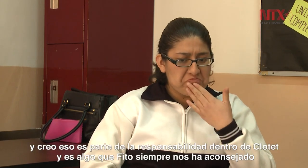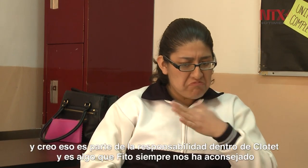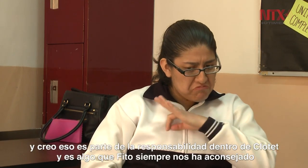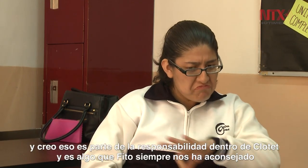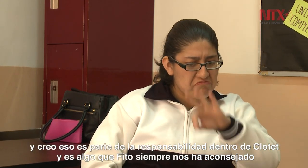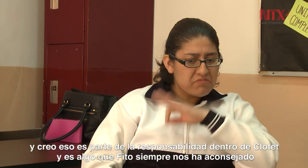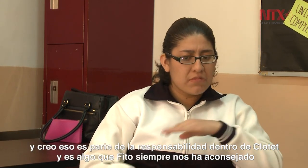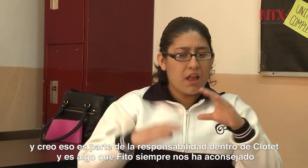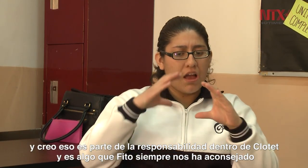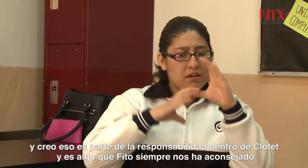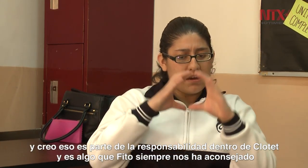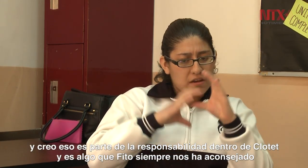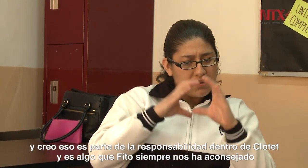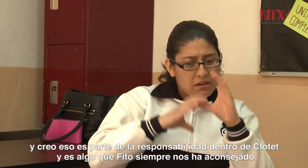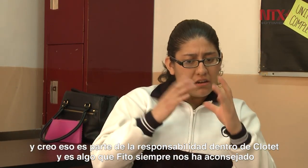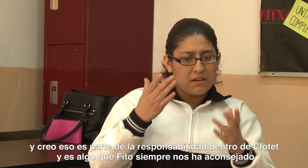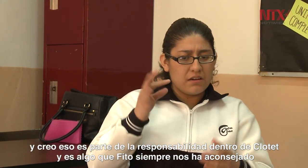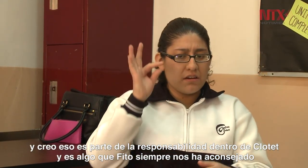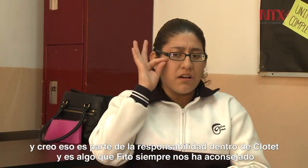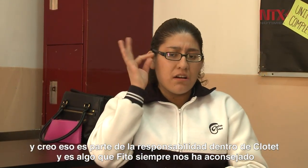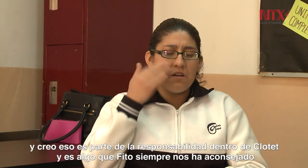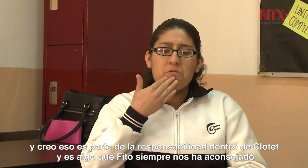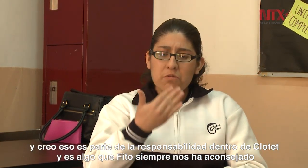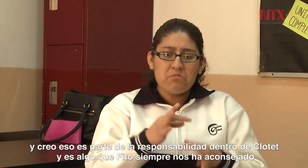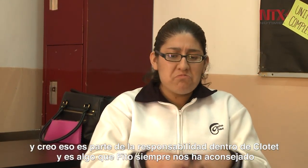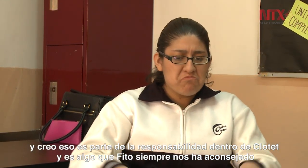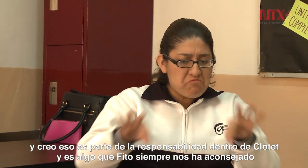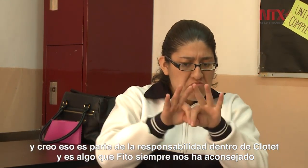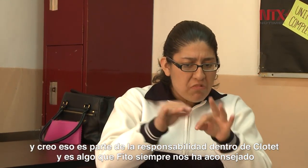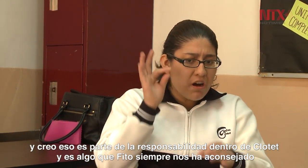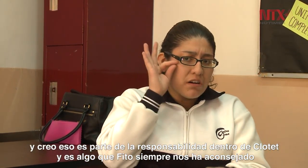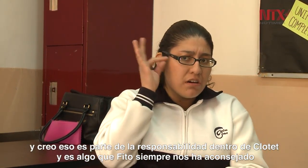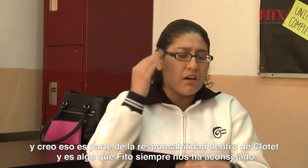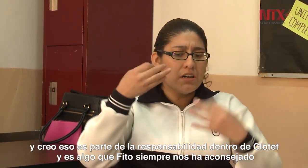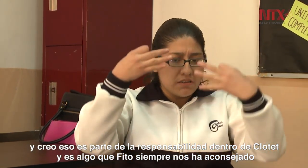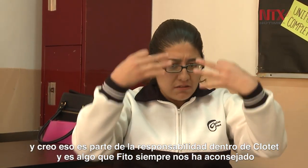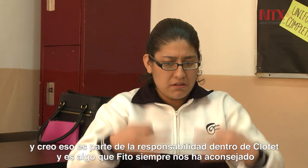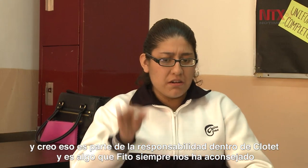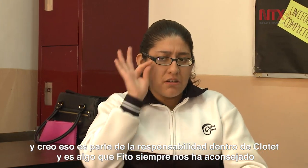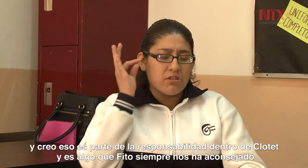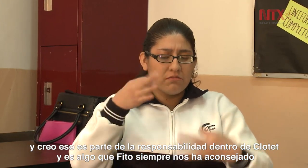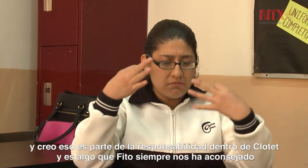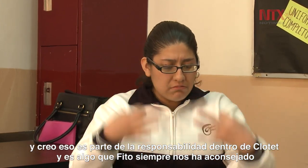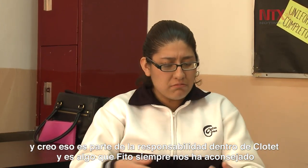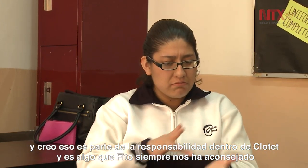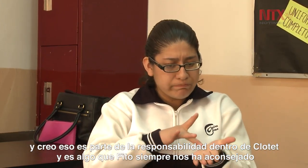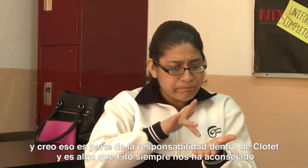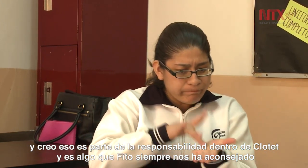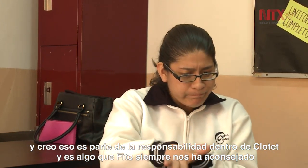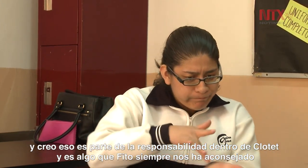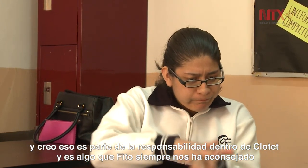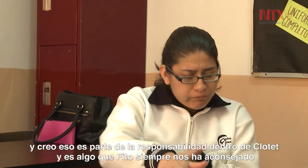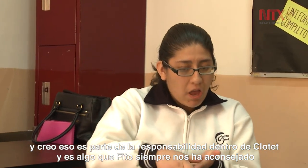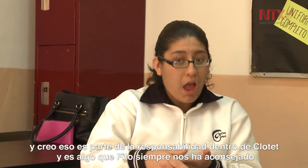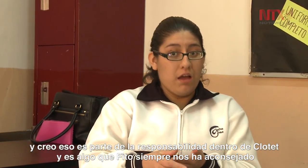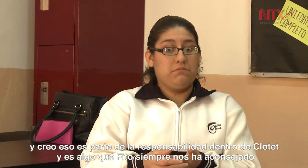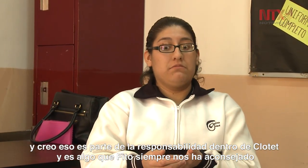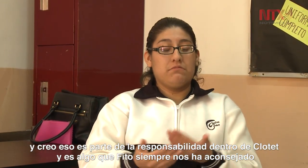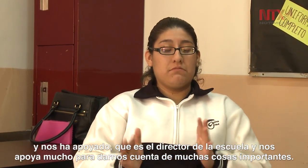Y creo que esa es parte de la responsabilidad dentro de Clotet, y es algo que Fito siempre nos ha aconsejado y